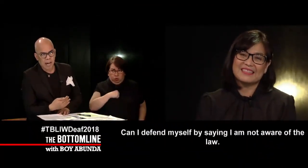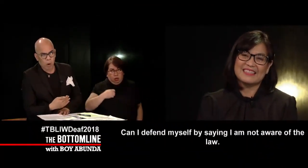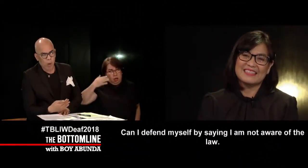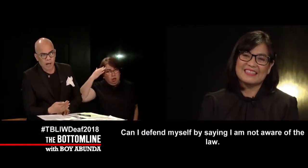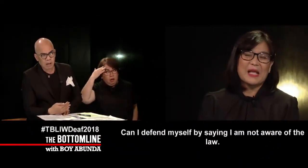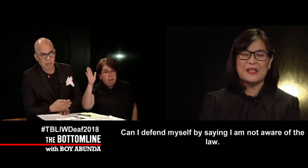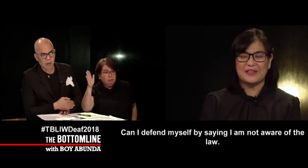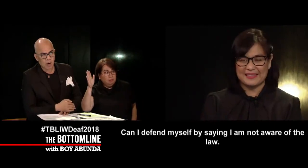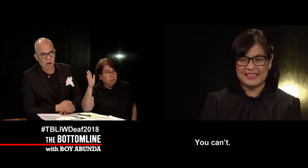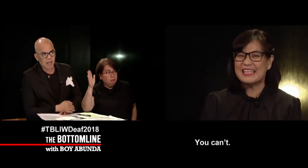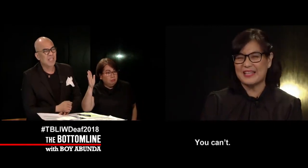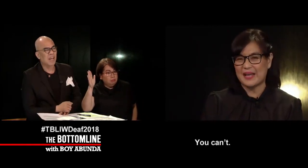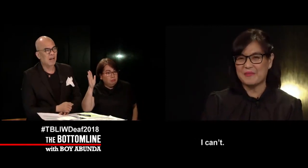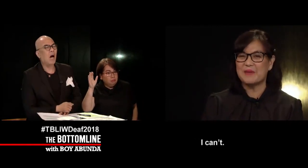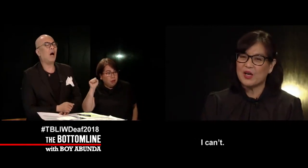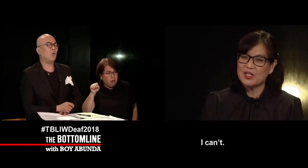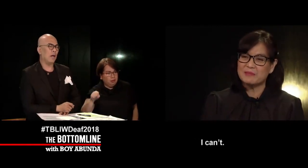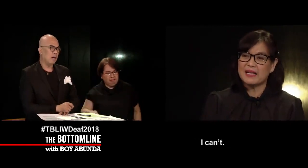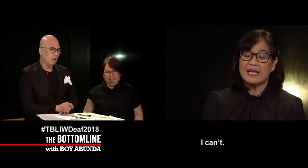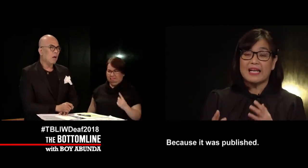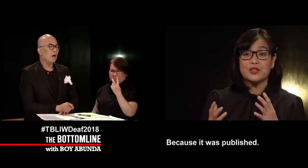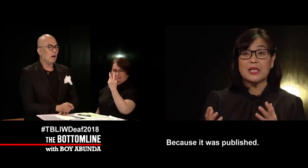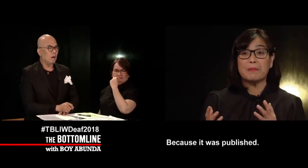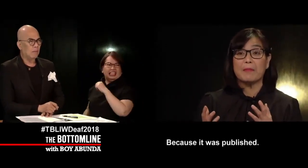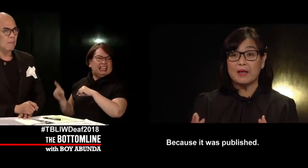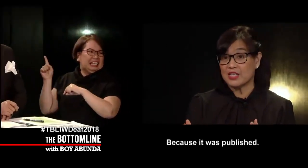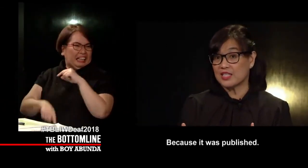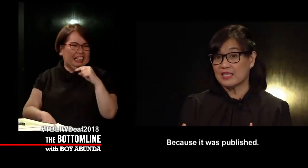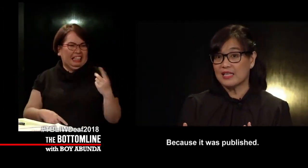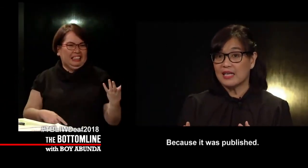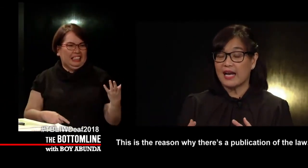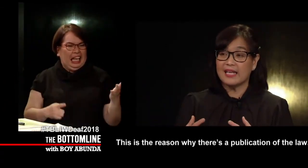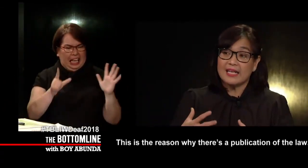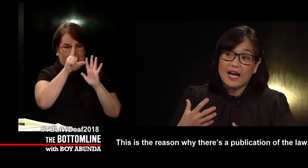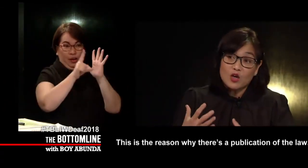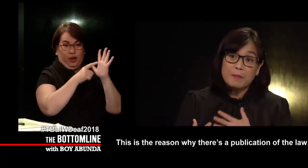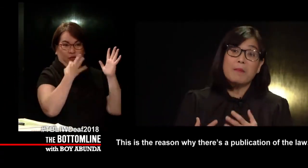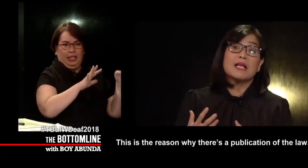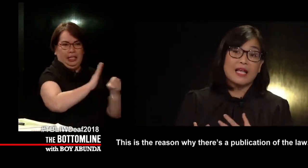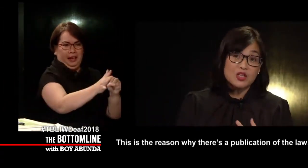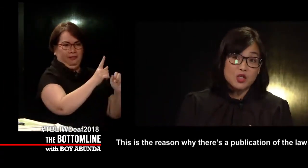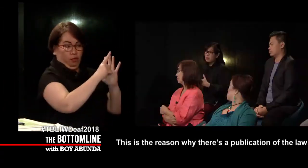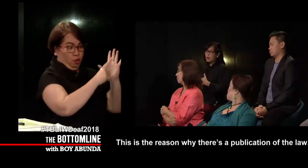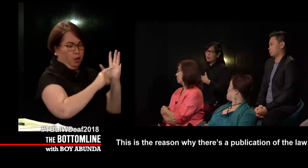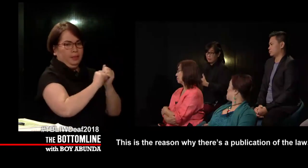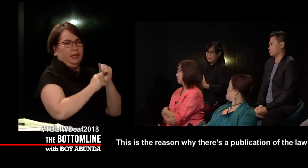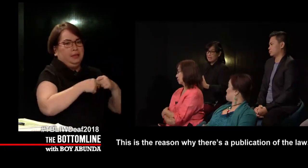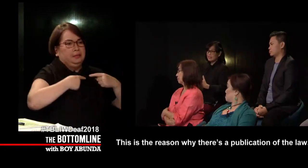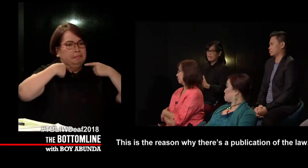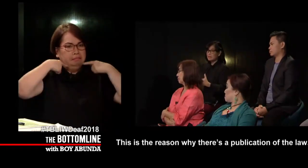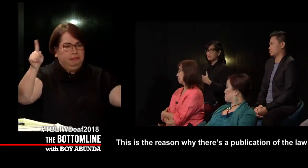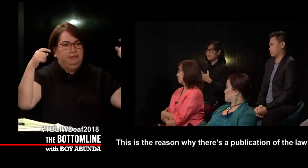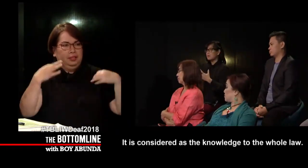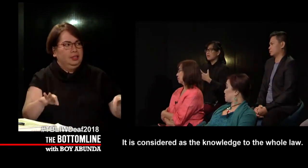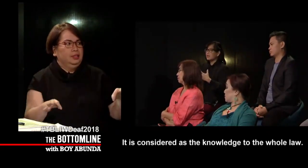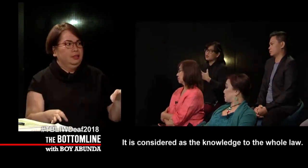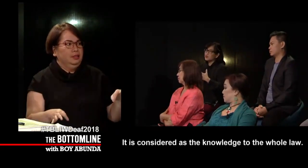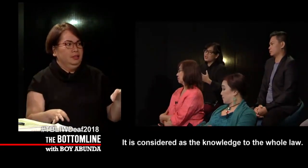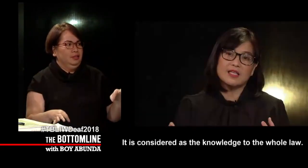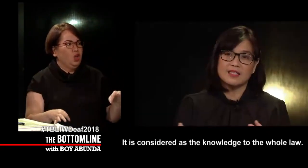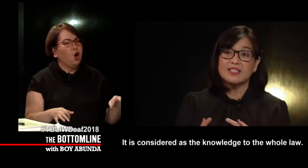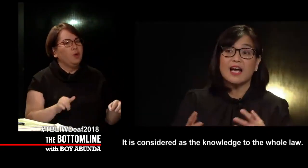I am not aware of the law? Hindi. Because okay. ito'y na-publish. Kaya nagkakaroon ng publication yung bawat Okay. batas.